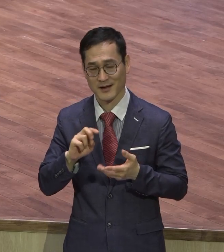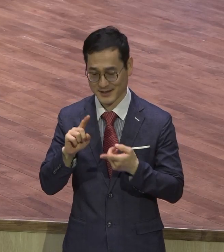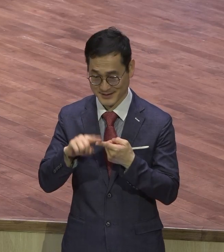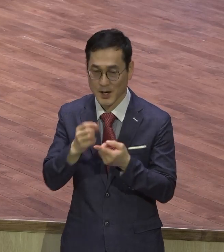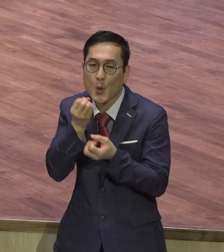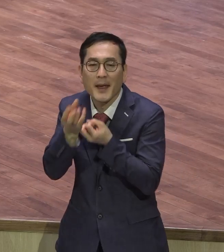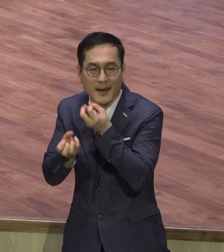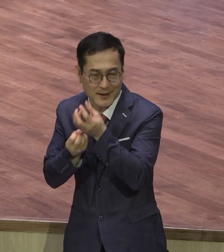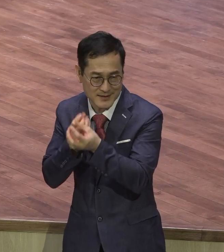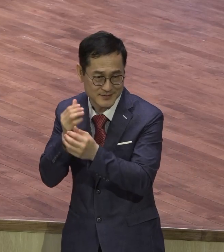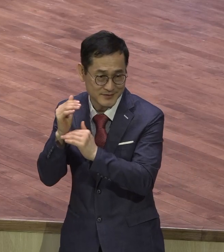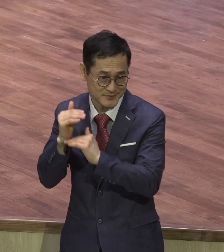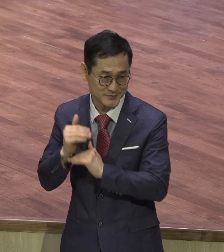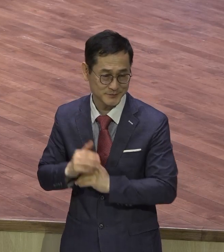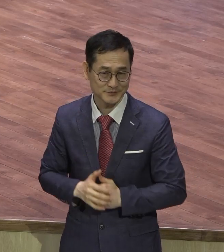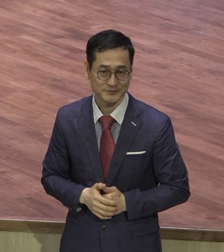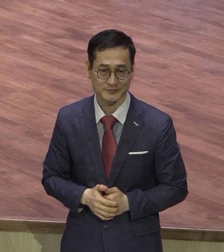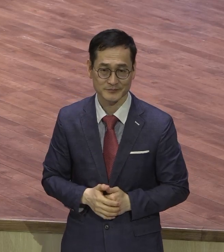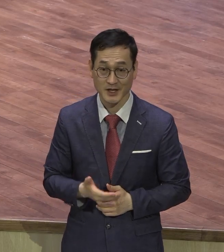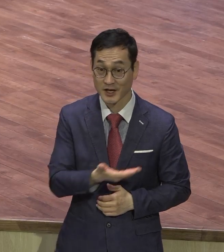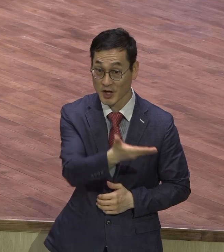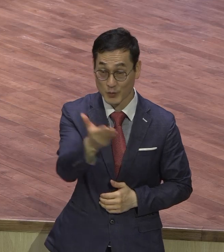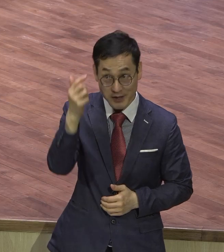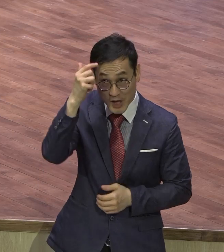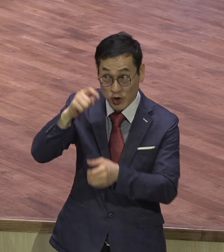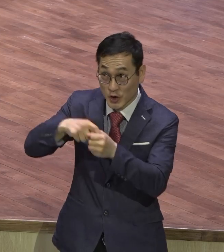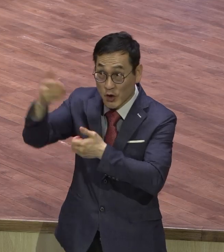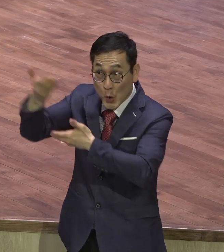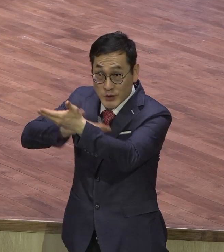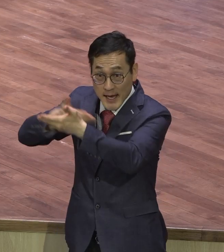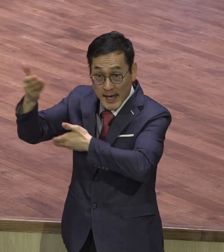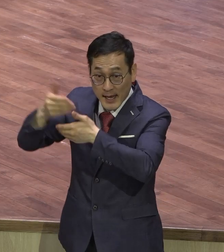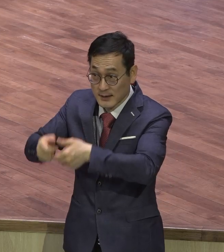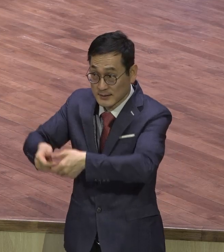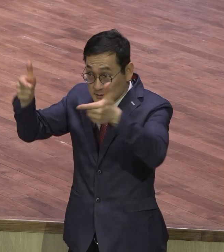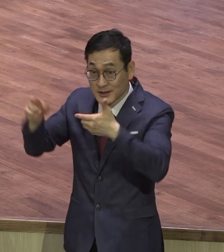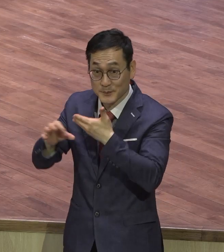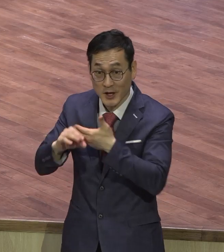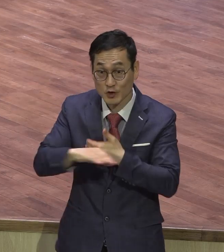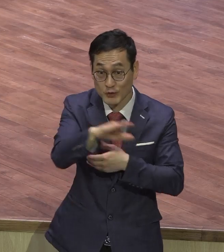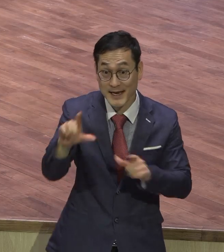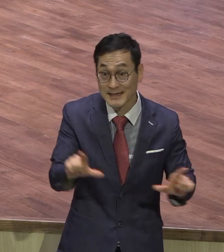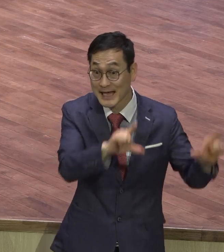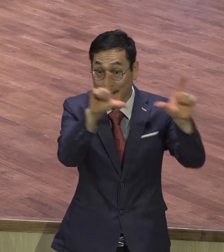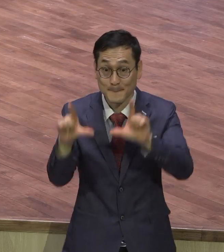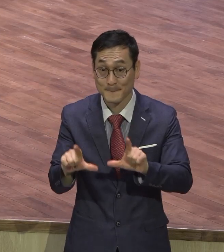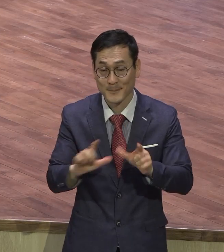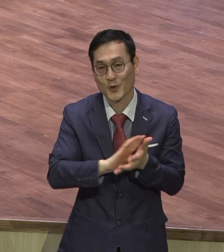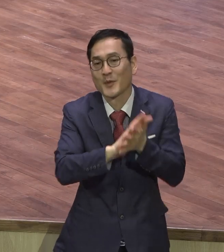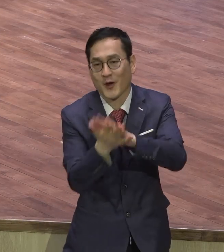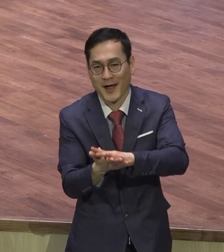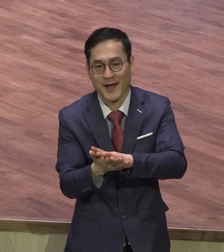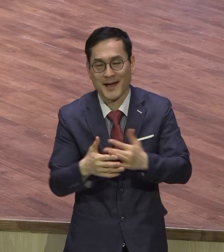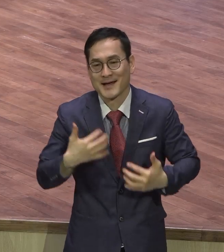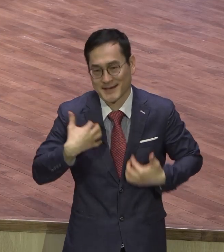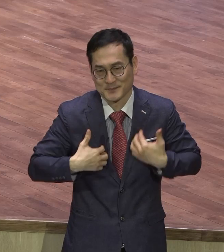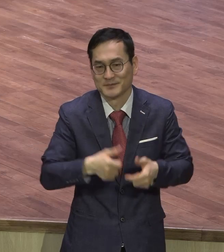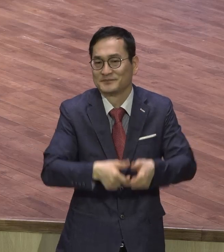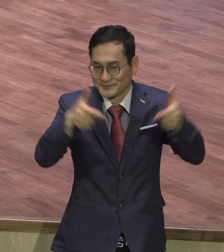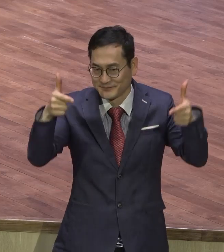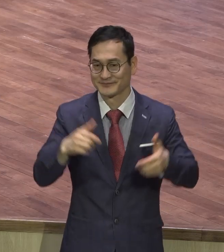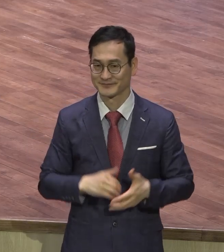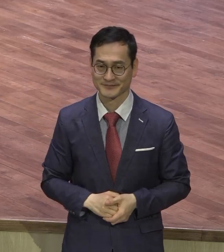여러분이 하나님과 영적 교제가 활성화되는 만큼 여러분의 삶도 활력 있게 되어 있어요. 기도하는